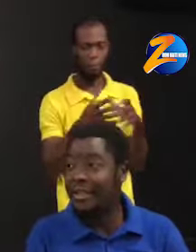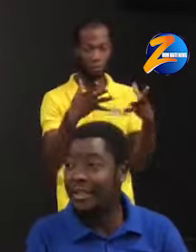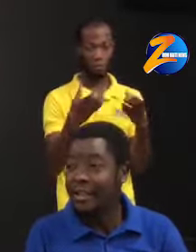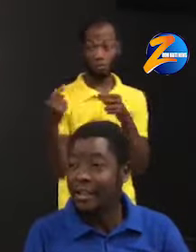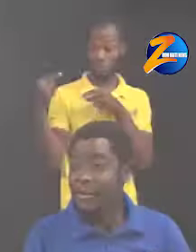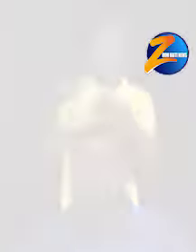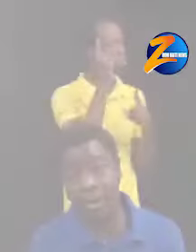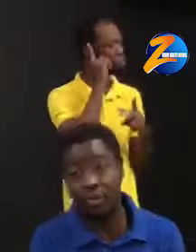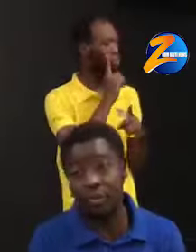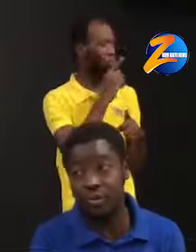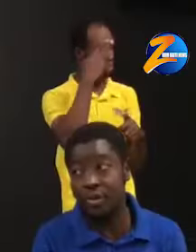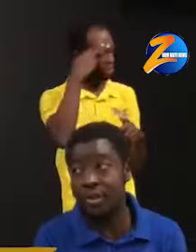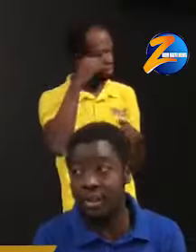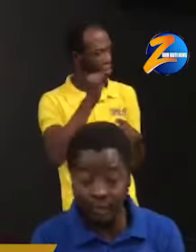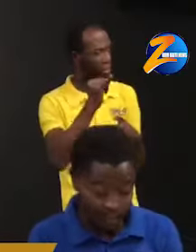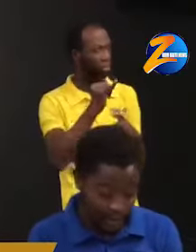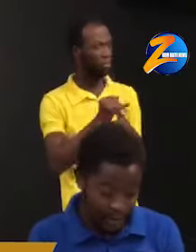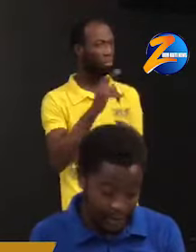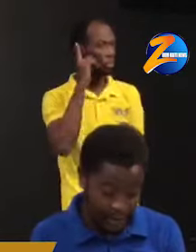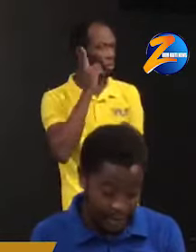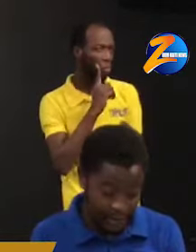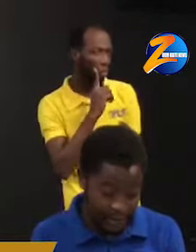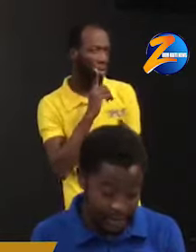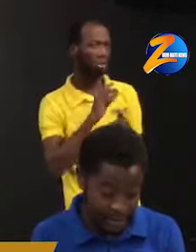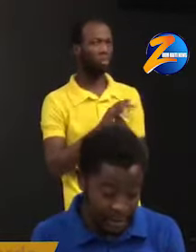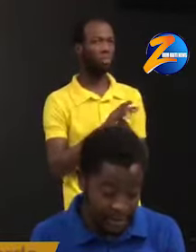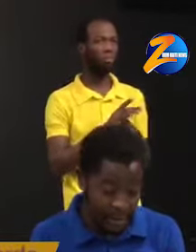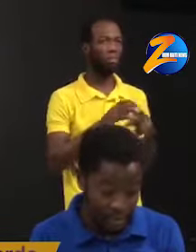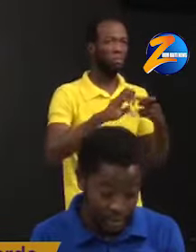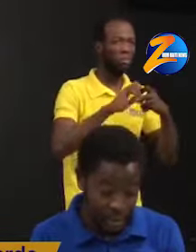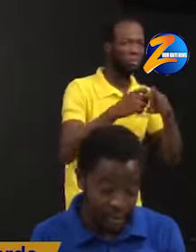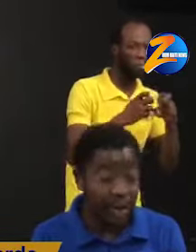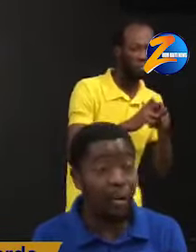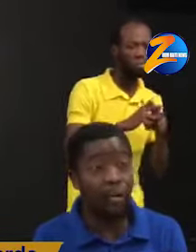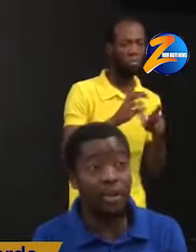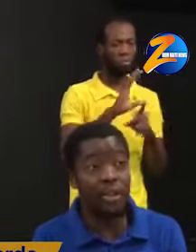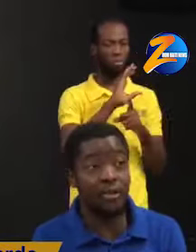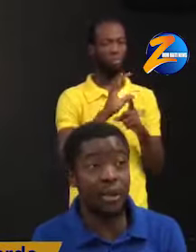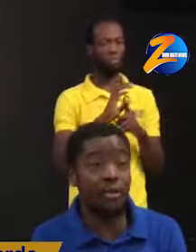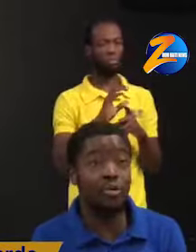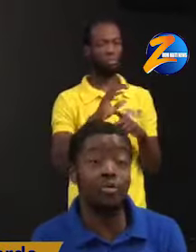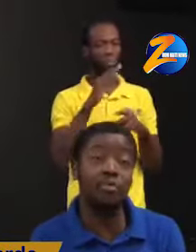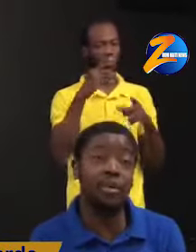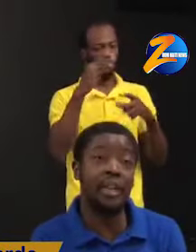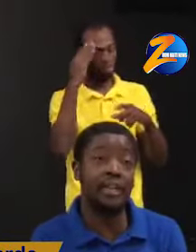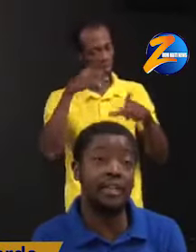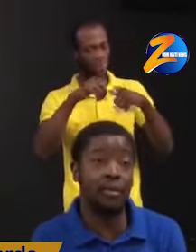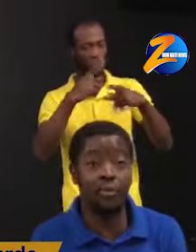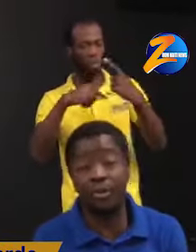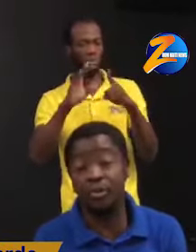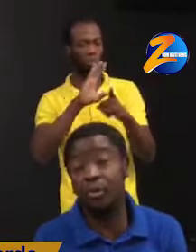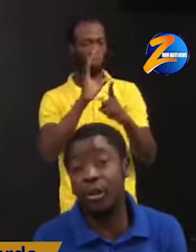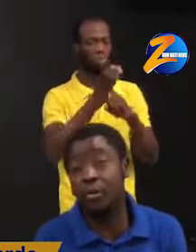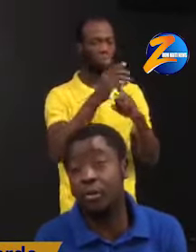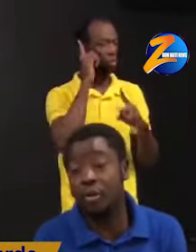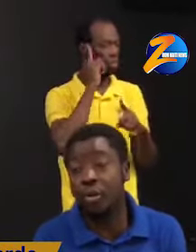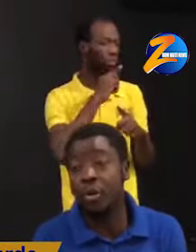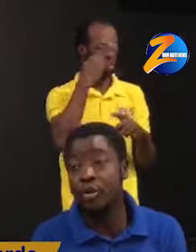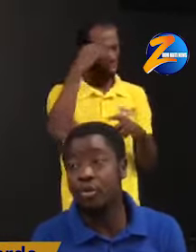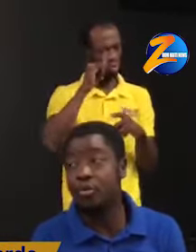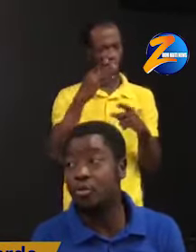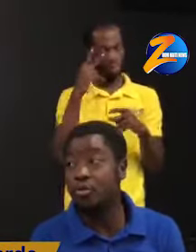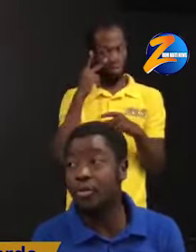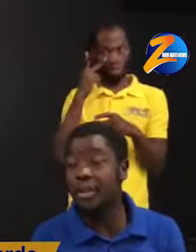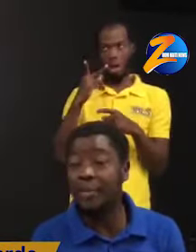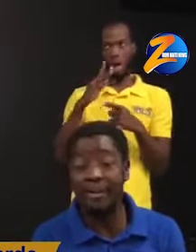culture en Haïti ». Entre surdité et déficience, plaidoyer pour la reconnaissance de la culture sourde en Haïti. Parce que nous rendons compte que